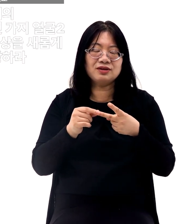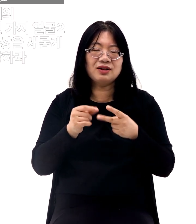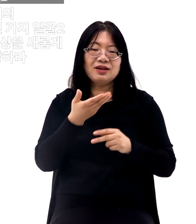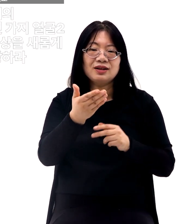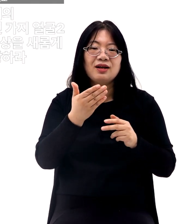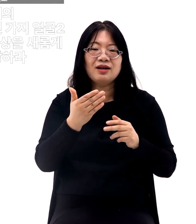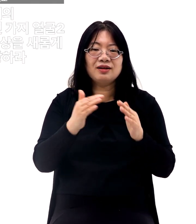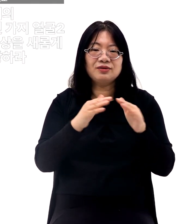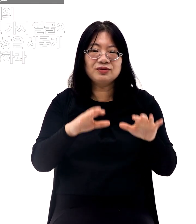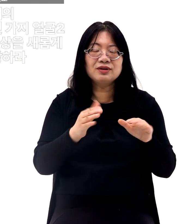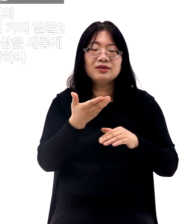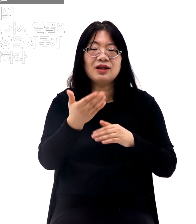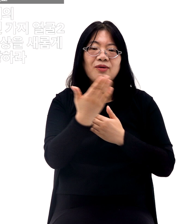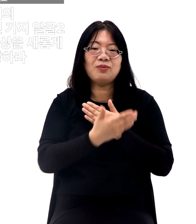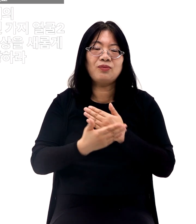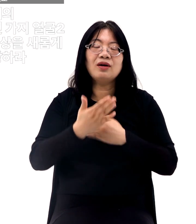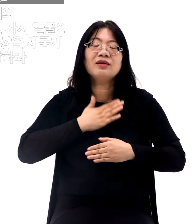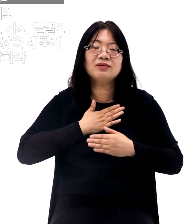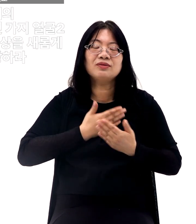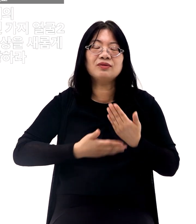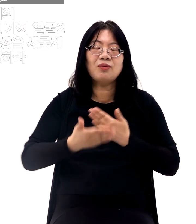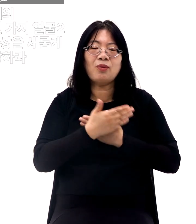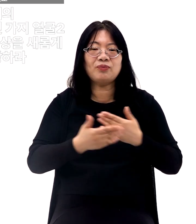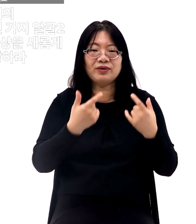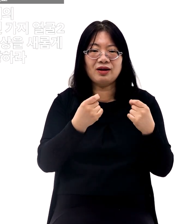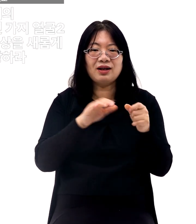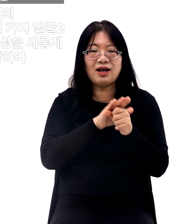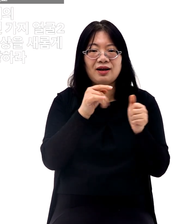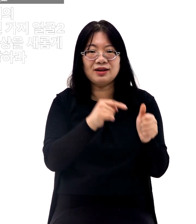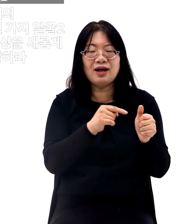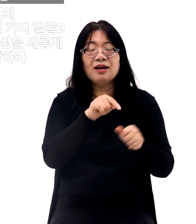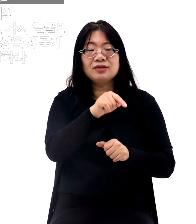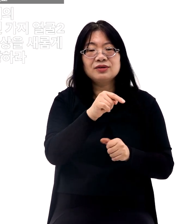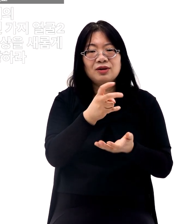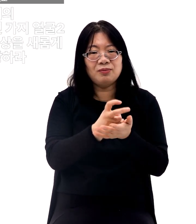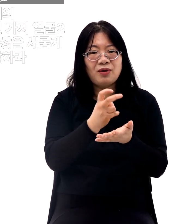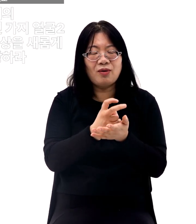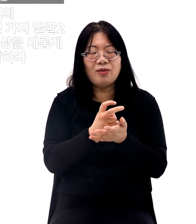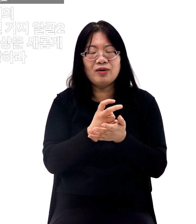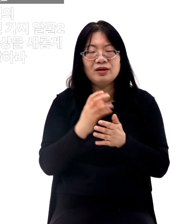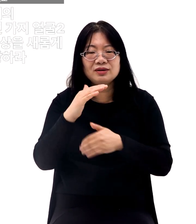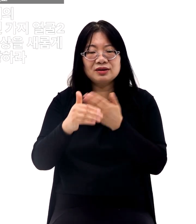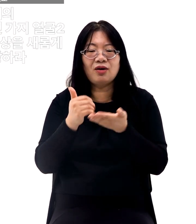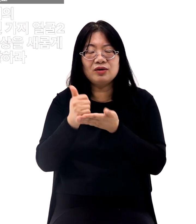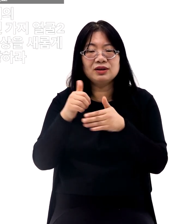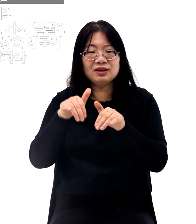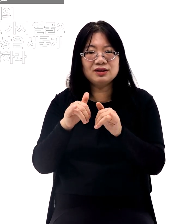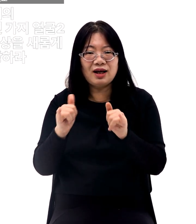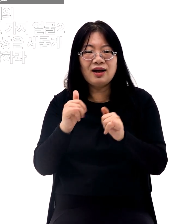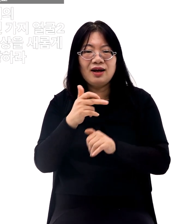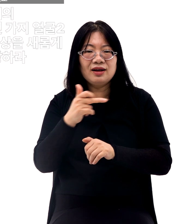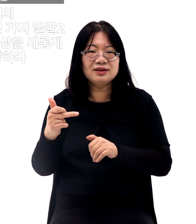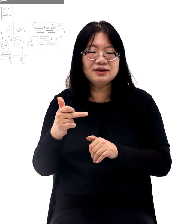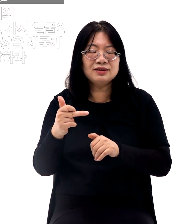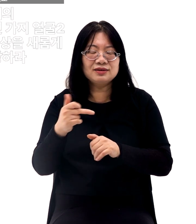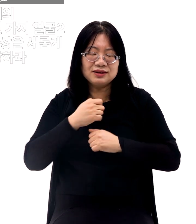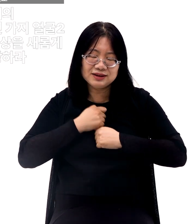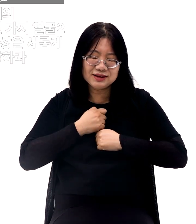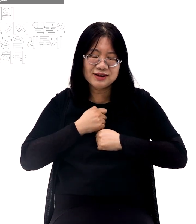사랑하는 것이라. 이것이 율법이요 선지자의 대강령이라 그랬어요. 그 강령이라는